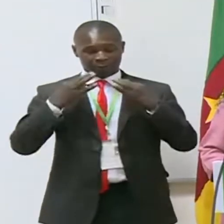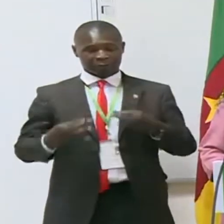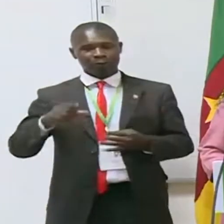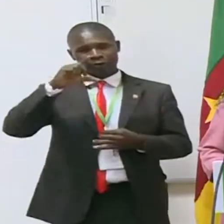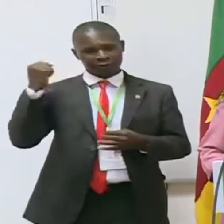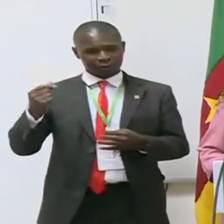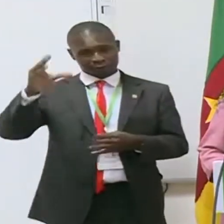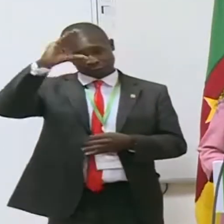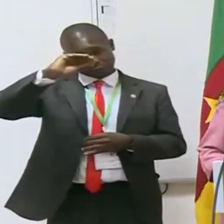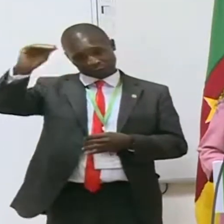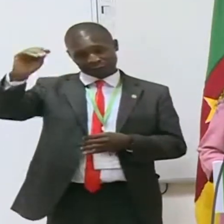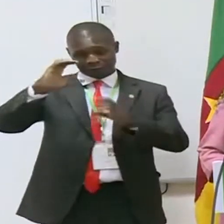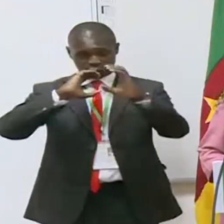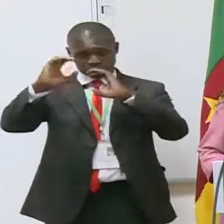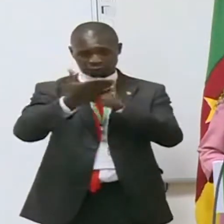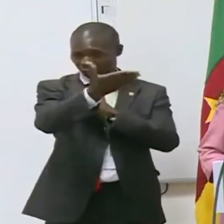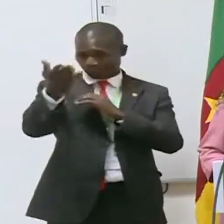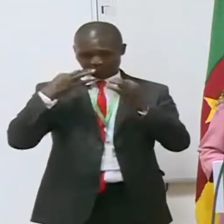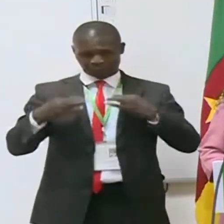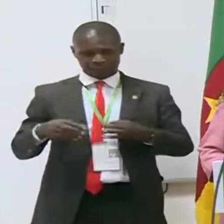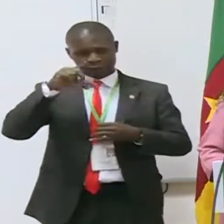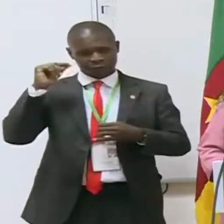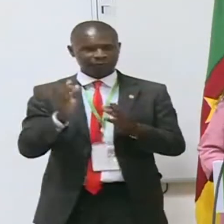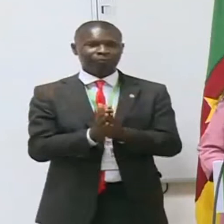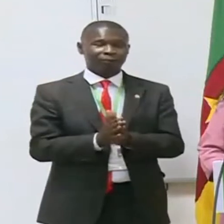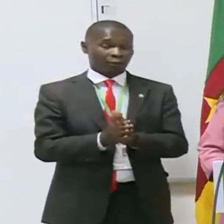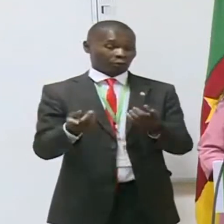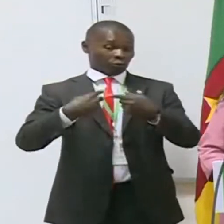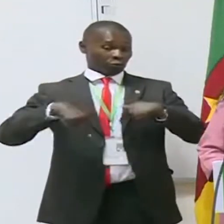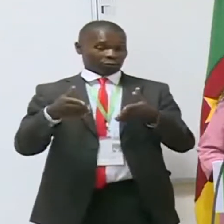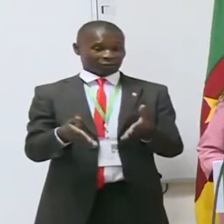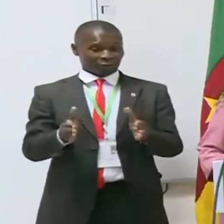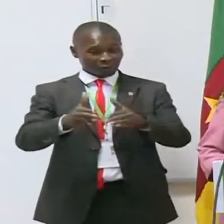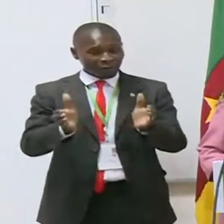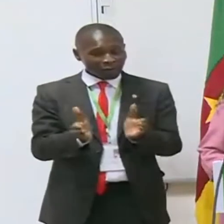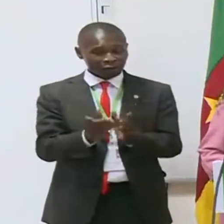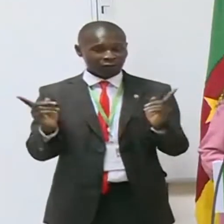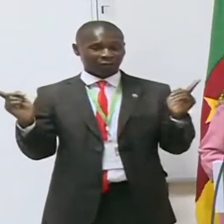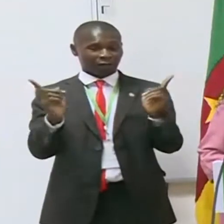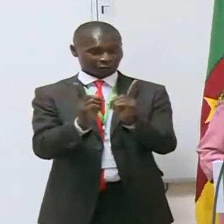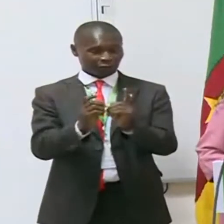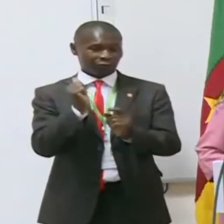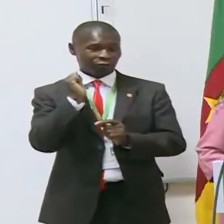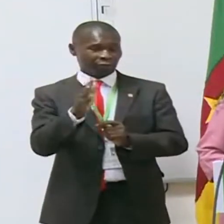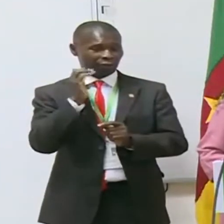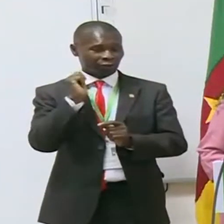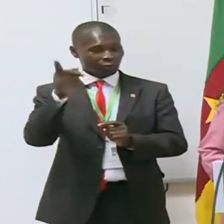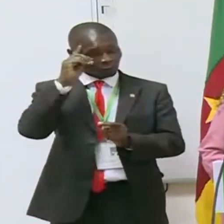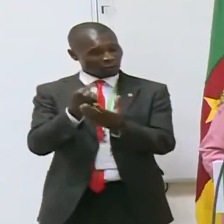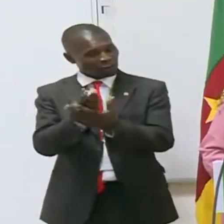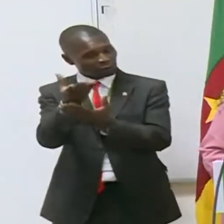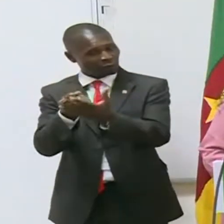Mesdames et messieurs les professionnels de médias, mesdames et messieurs, nous sommes ici dans le cadre de notre rendez-vous